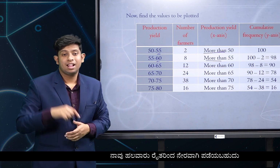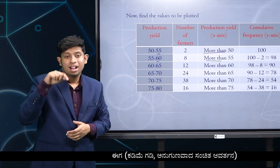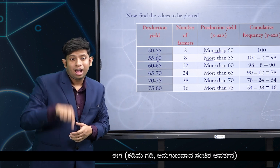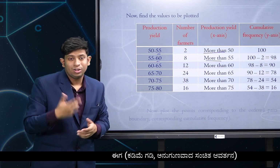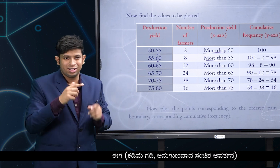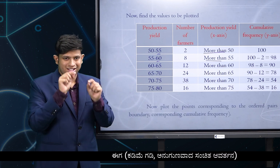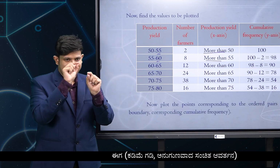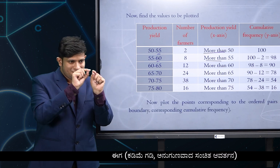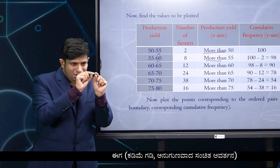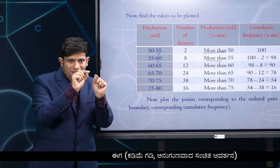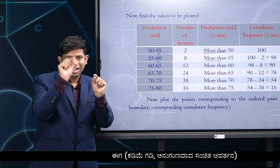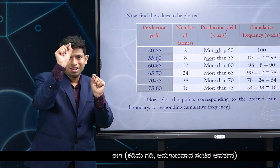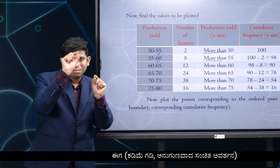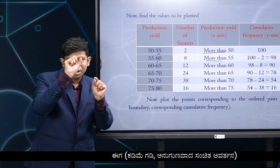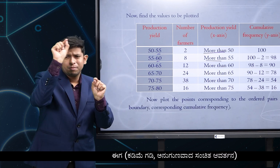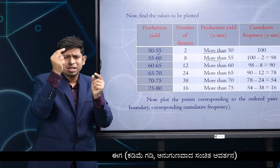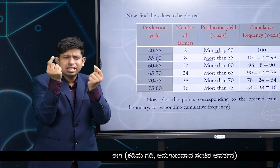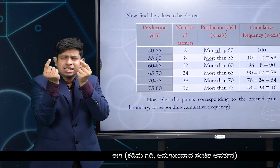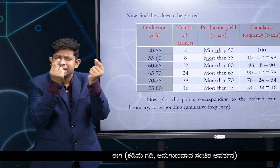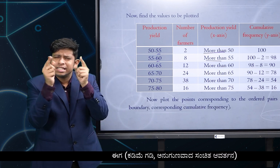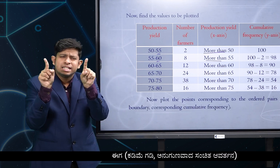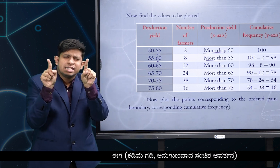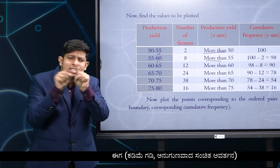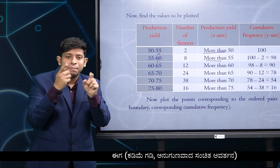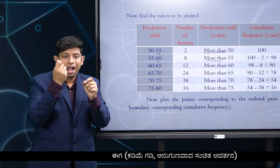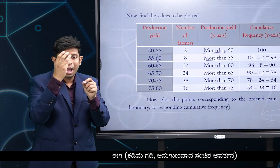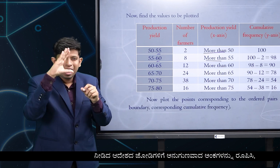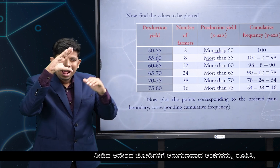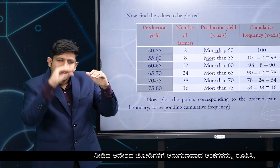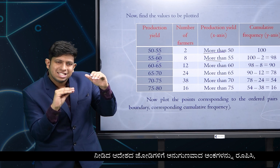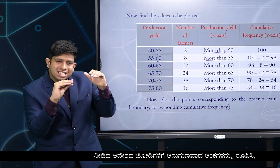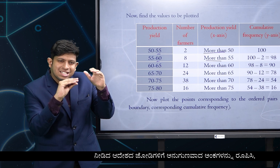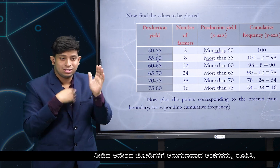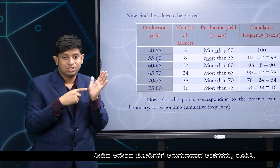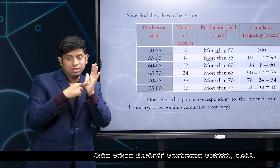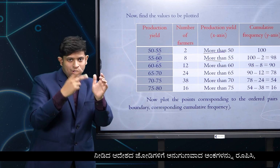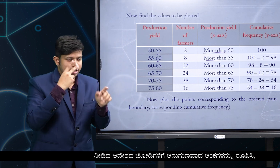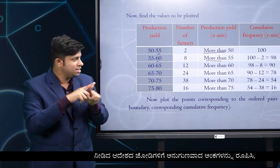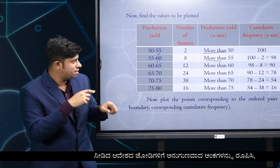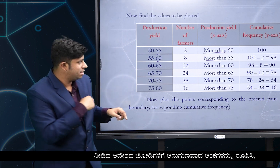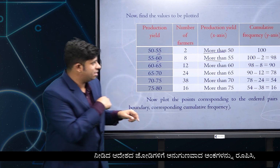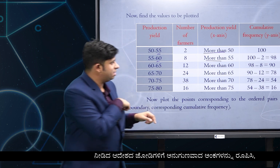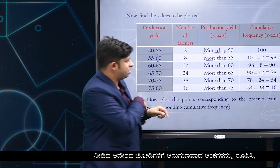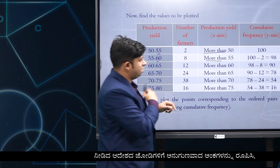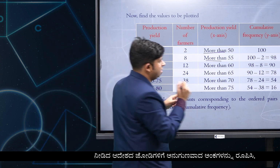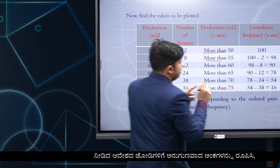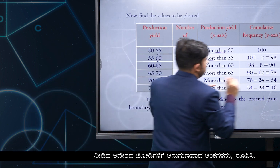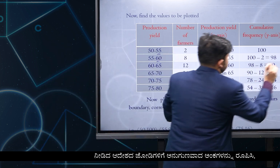ಈಗ ಕಡಿಮೆ ಗಡಿ ಅನುಗುಣವಾದ ಸಂಚಿತ ಆವರ್ತನ ನೀಡಿದ ಆದೇಶದ ಜೋಡಿಗಳಿಗೆ ಅನುಗುಣವಾದ ಅಂಕಗಳನ್ನು